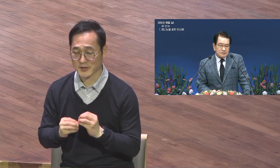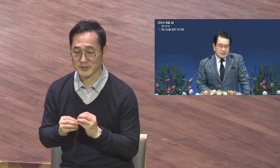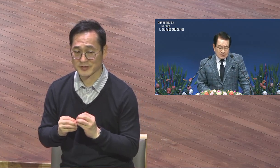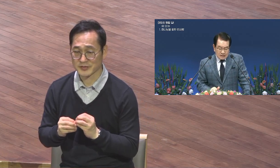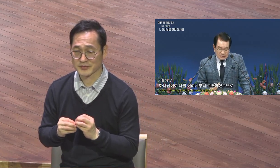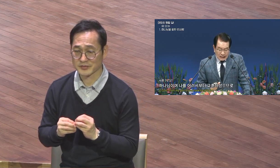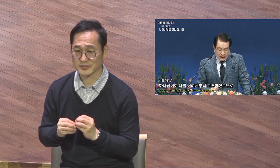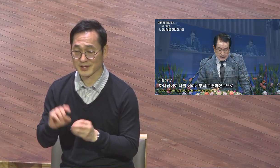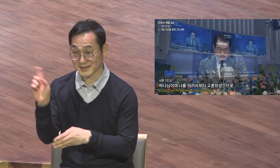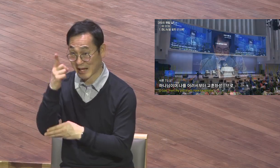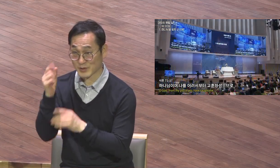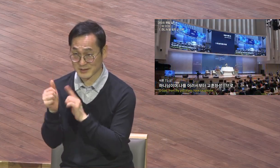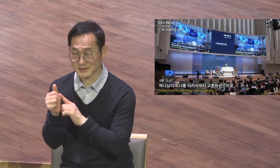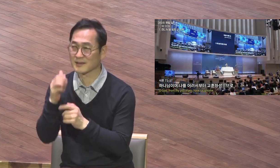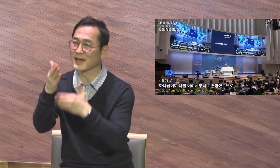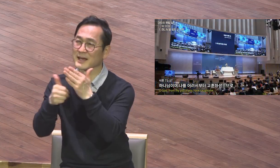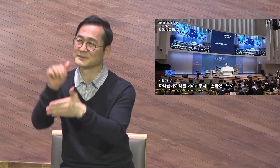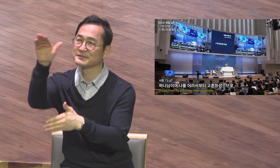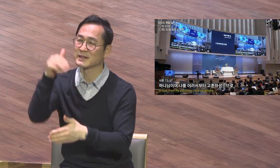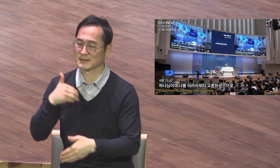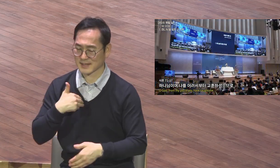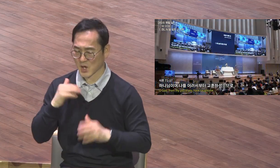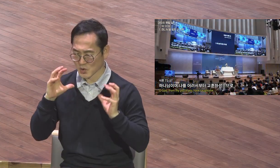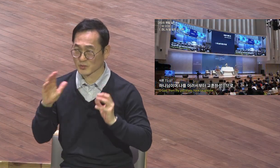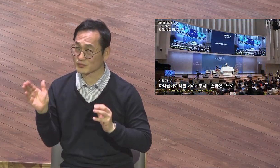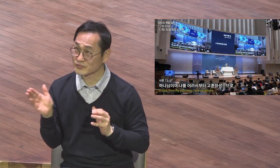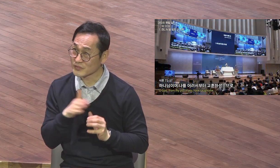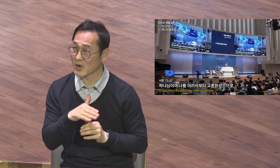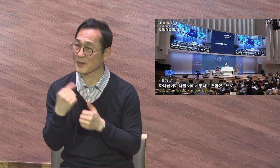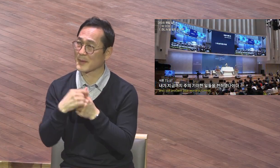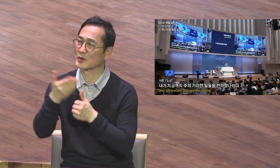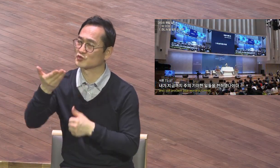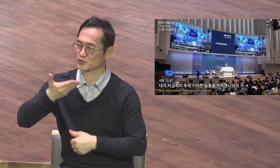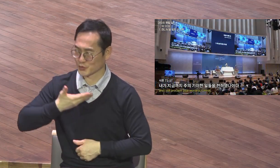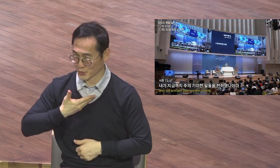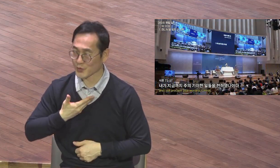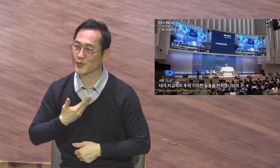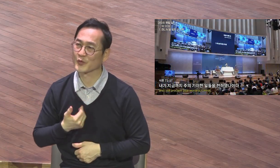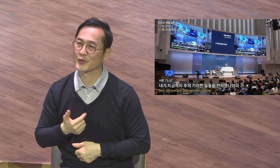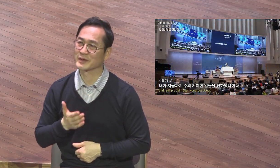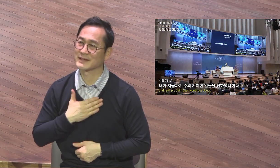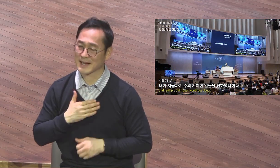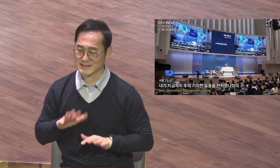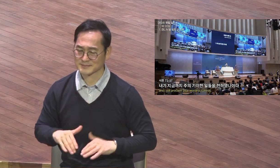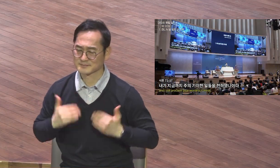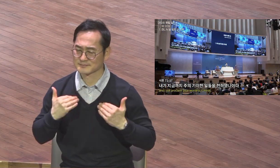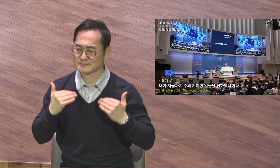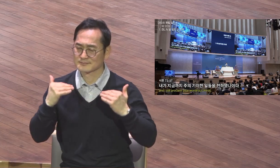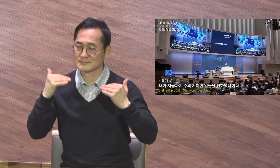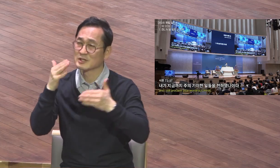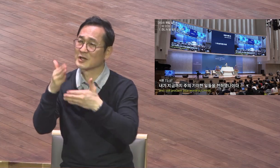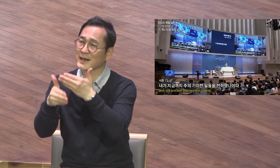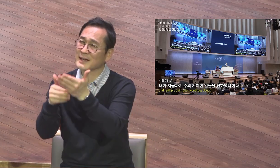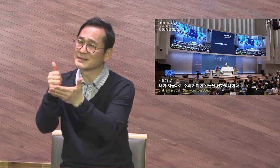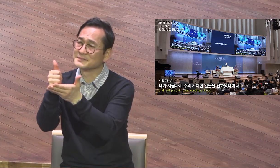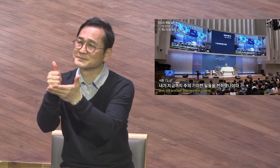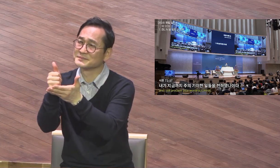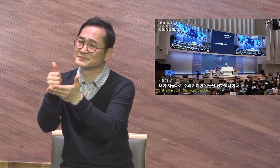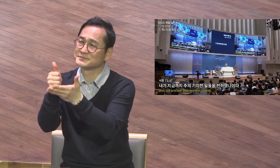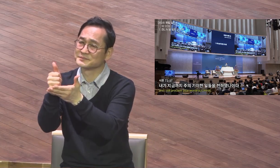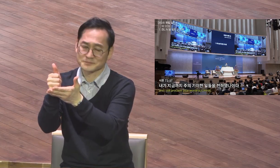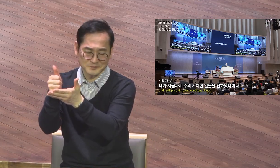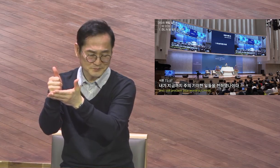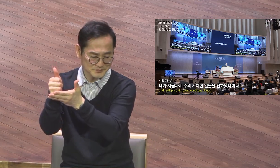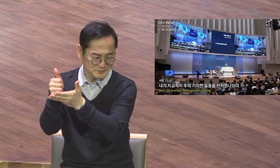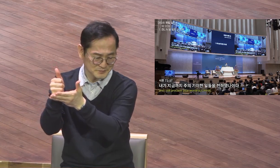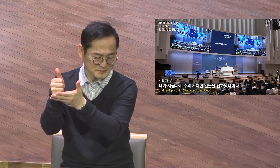하나님이여 나를 어려서부터 교훈하셨으므로 내가 지금까지 주의 귀한 일들을